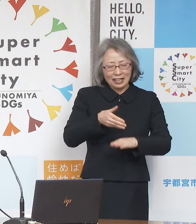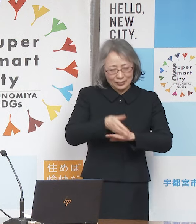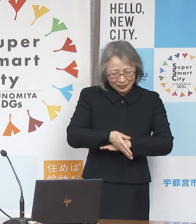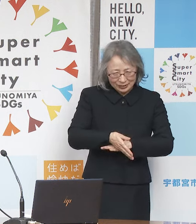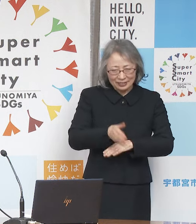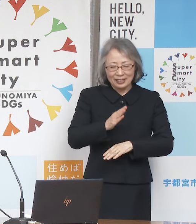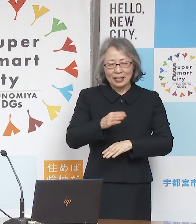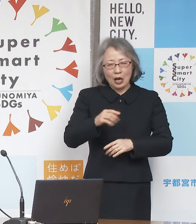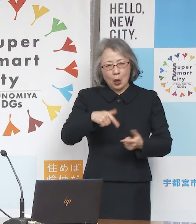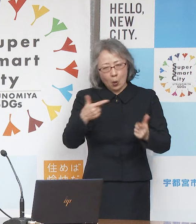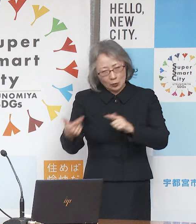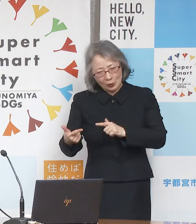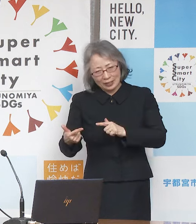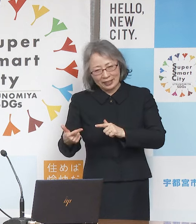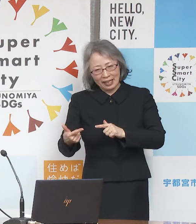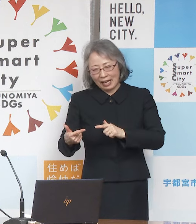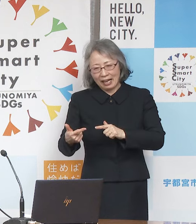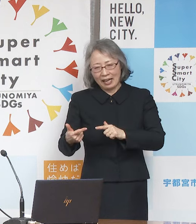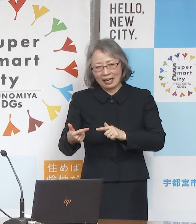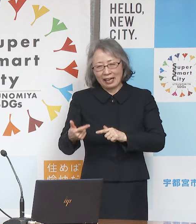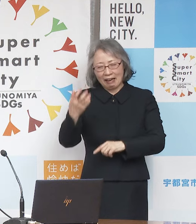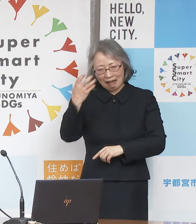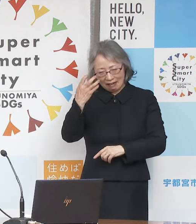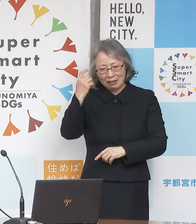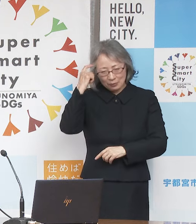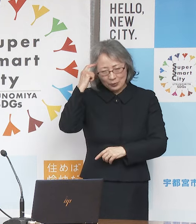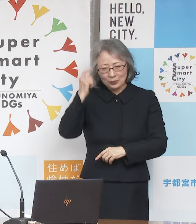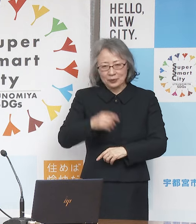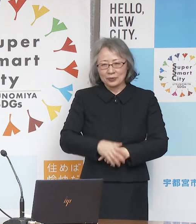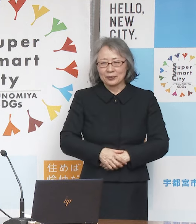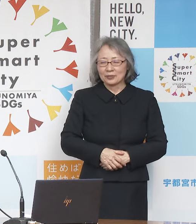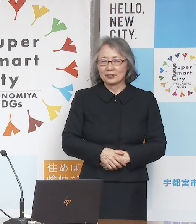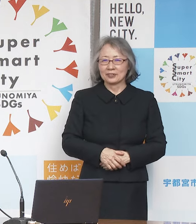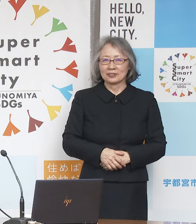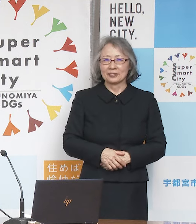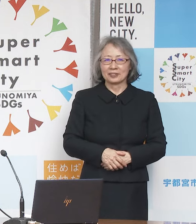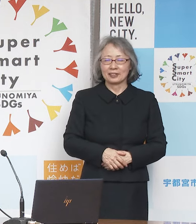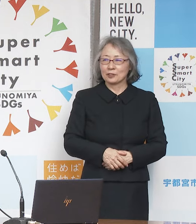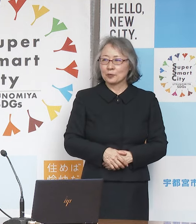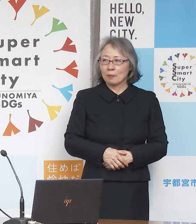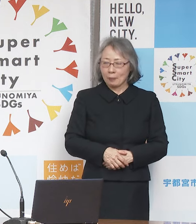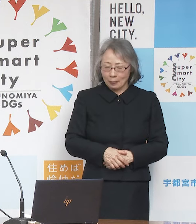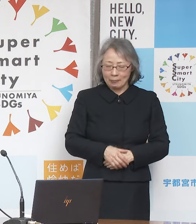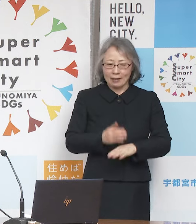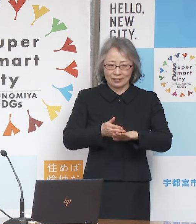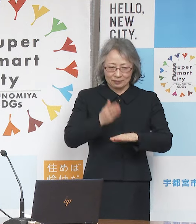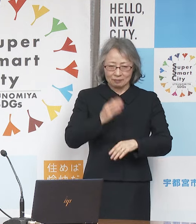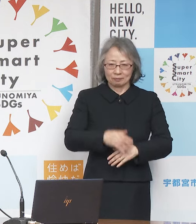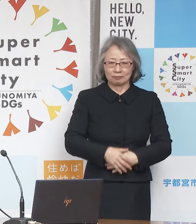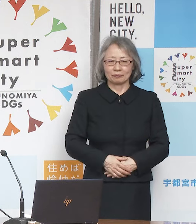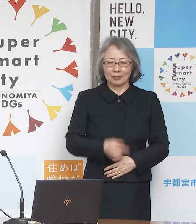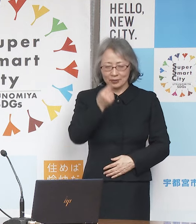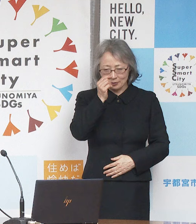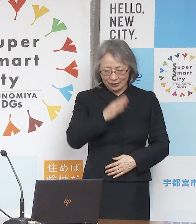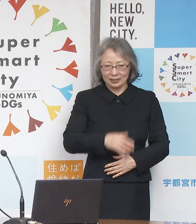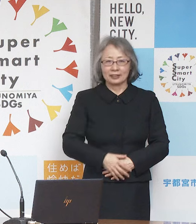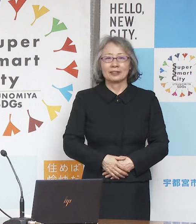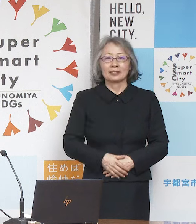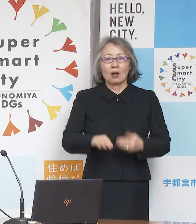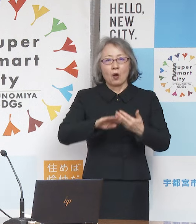でしょうし遅すぎるとえまた困るでしょうからねはいすいません